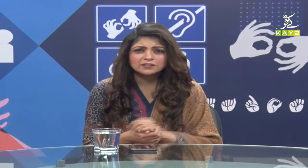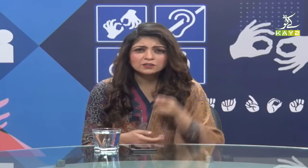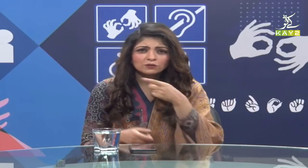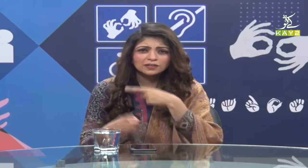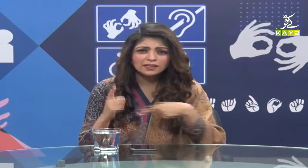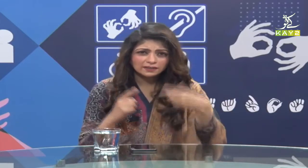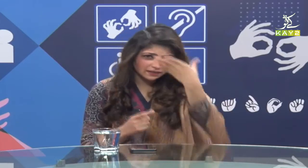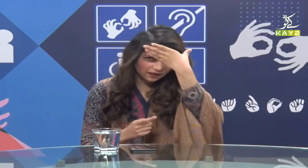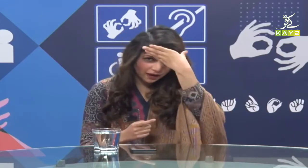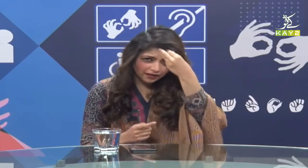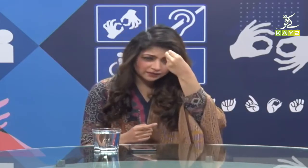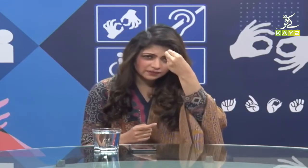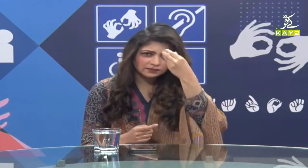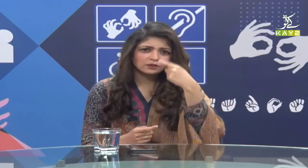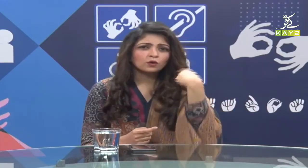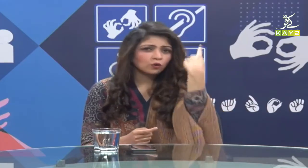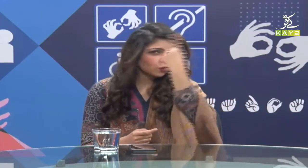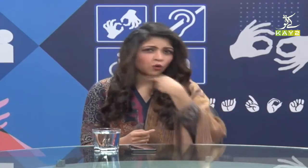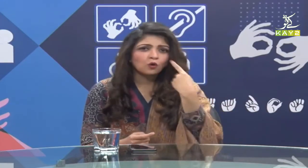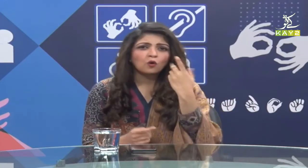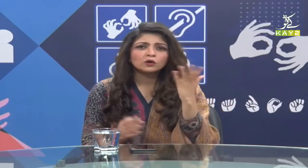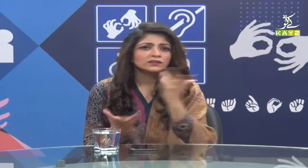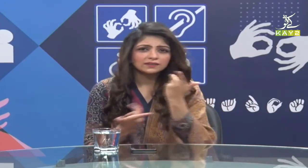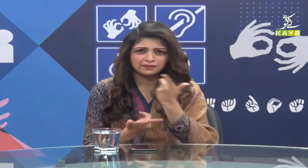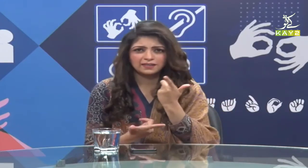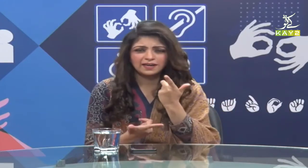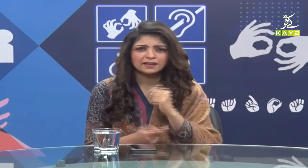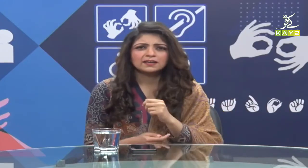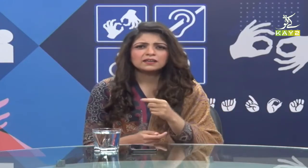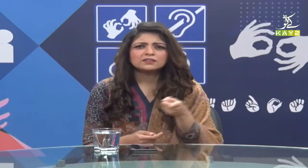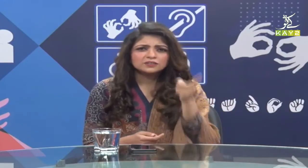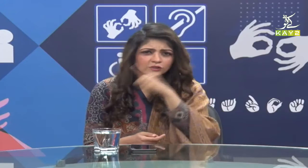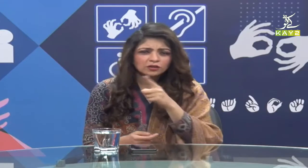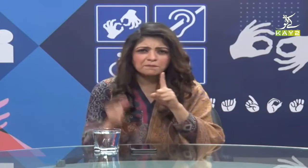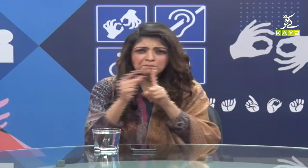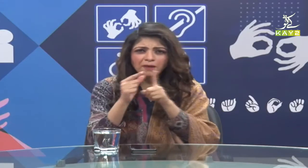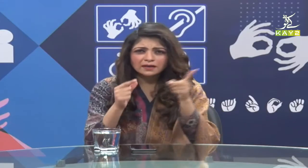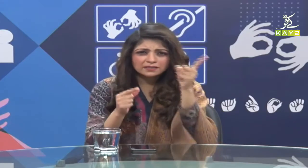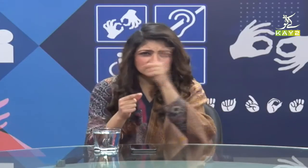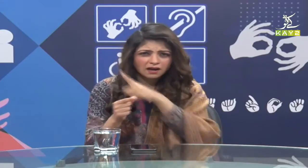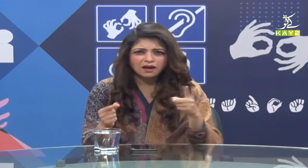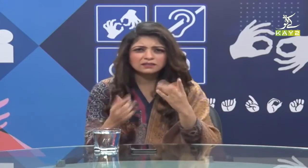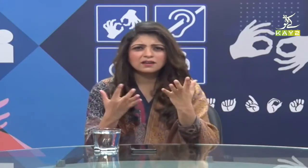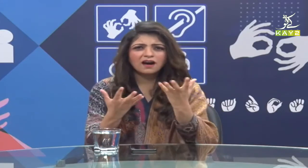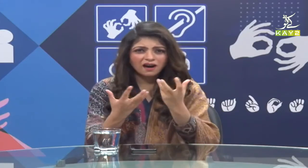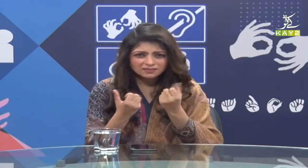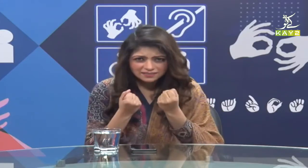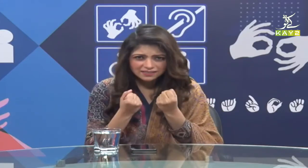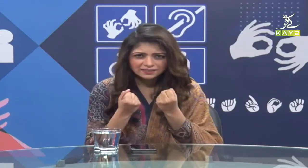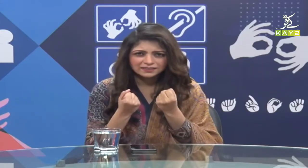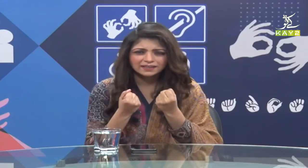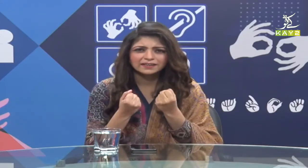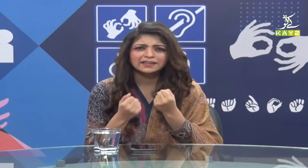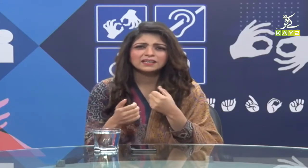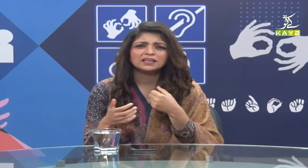थे जिन्होंने, कायद कौन थे जिन्होंने पाकिस्तान